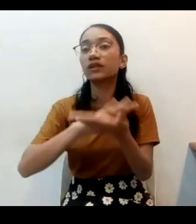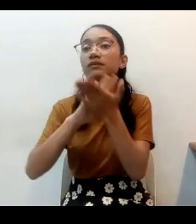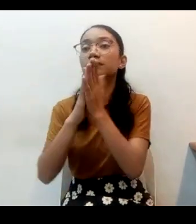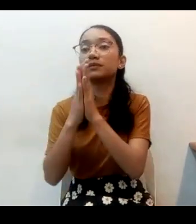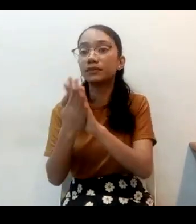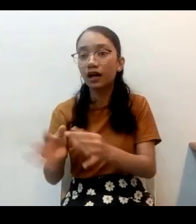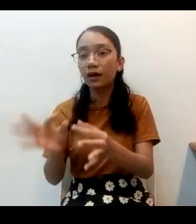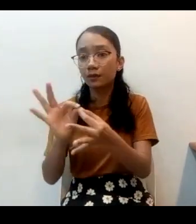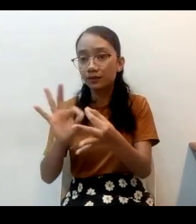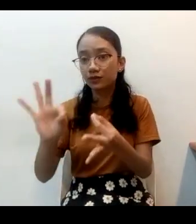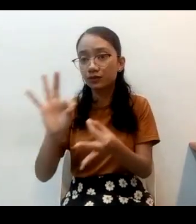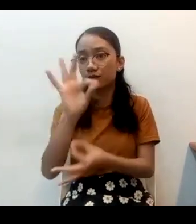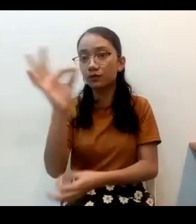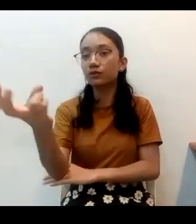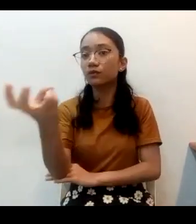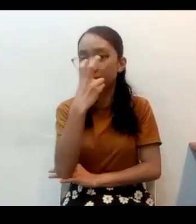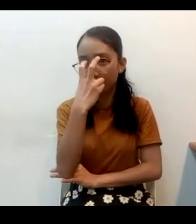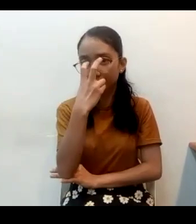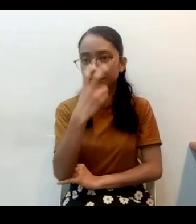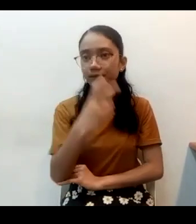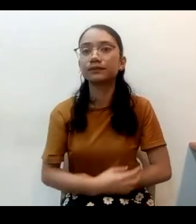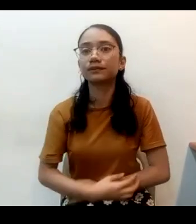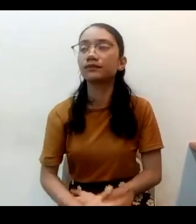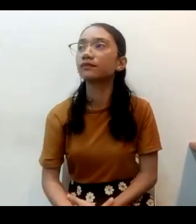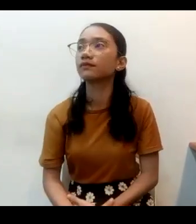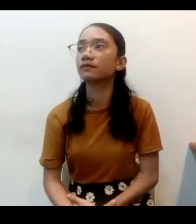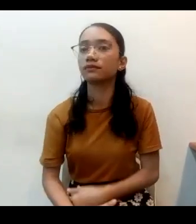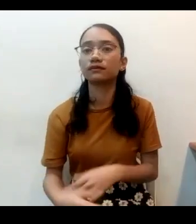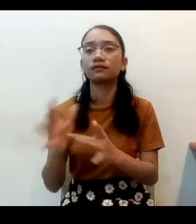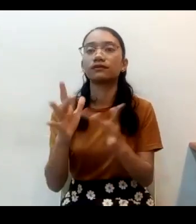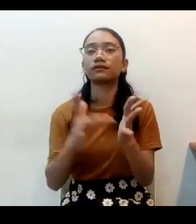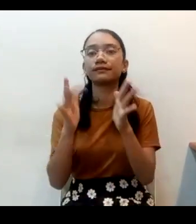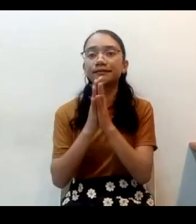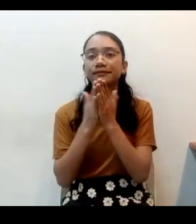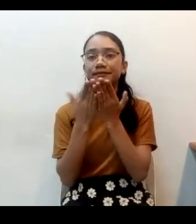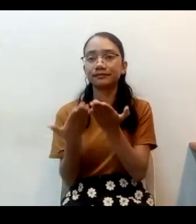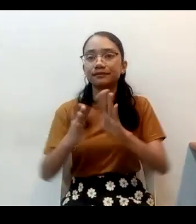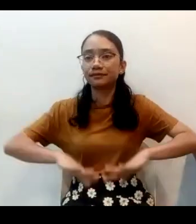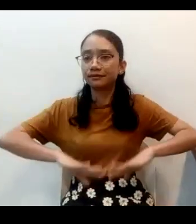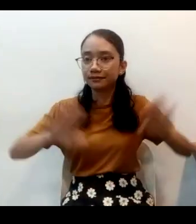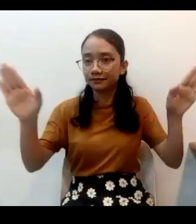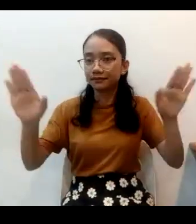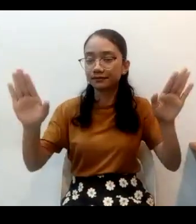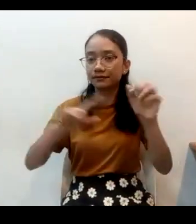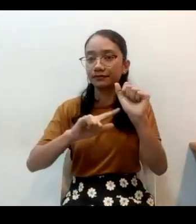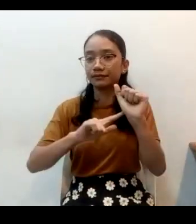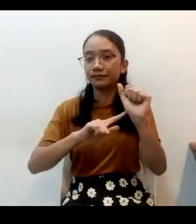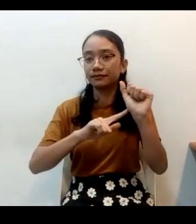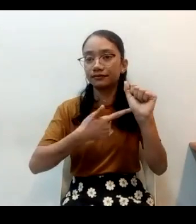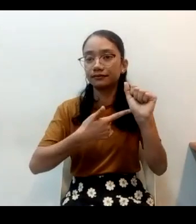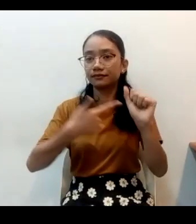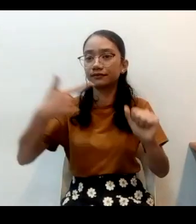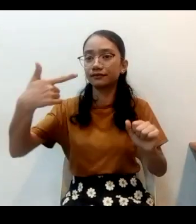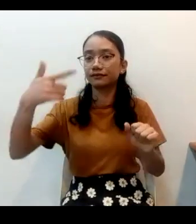sa makasanlibutang bagay, tayo po'y naging mga spiritual na bulag. Please bookmark here and let's look at the Genesis chapter 2, Lagyan po natin dito